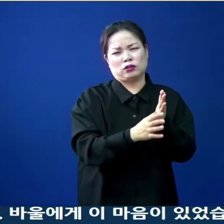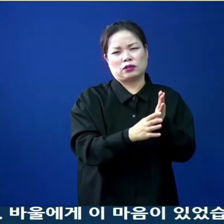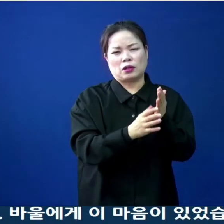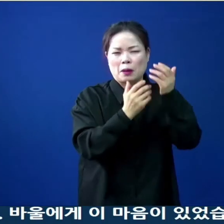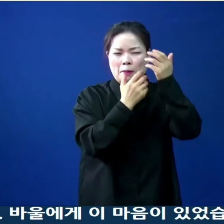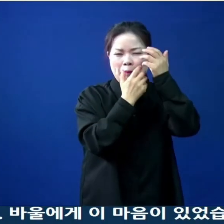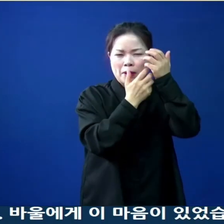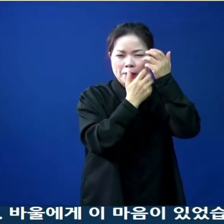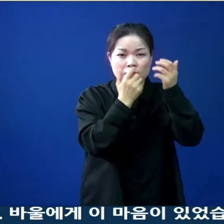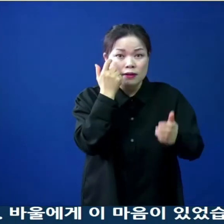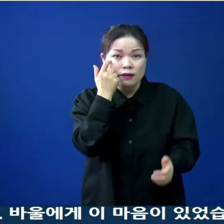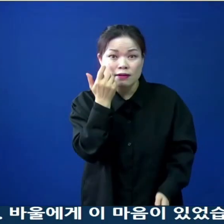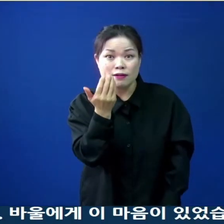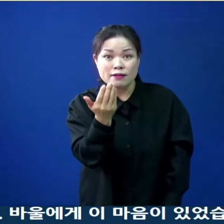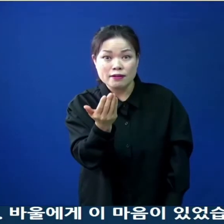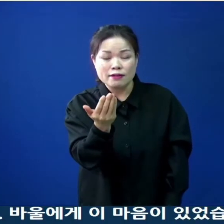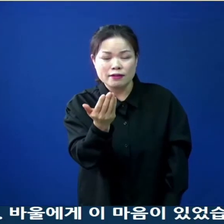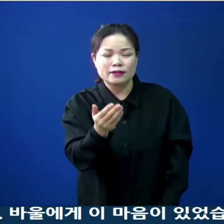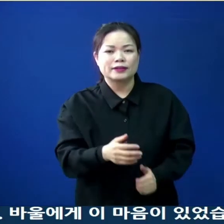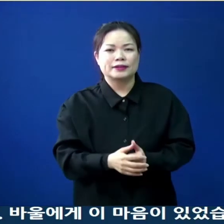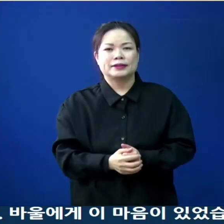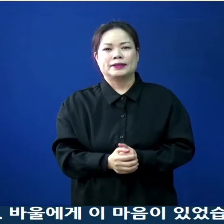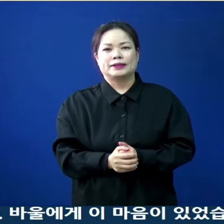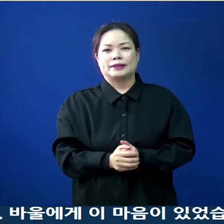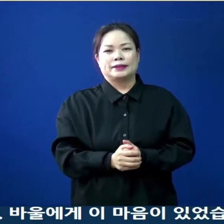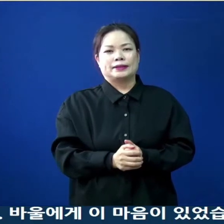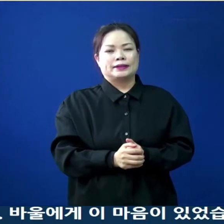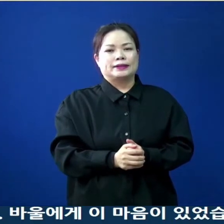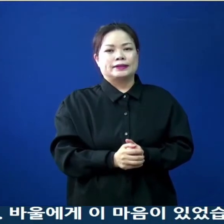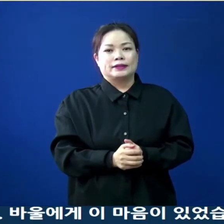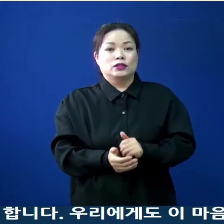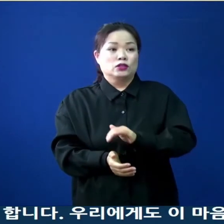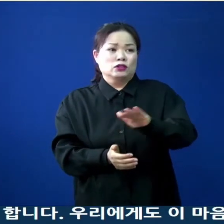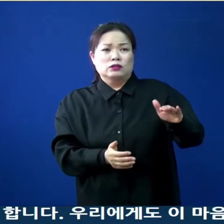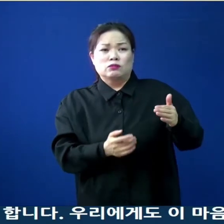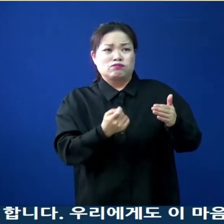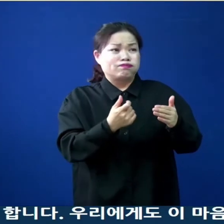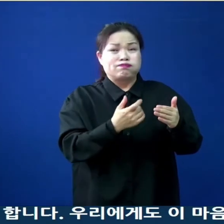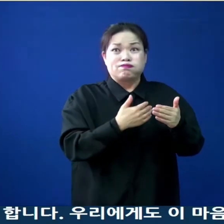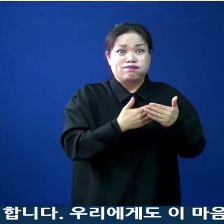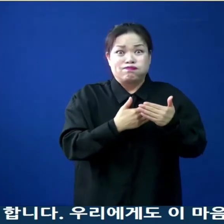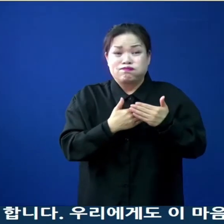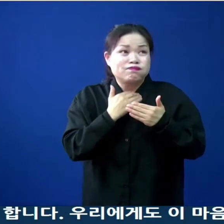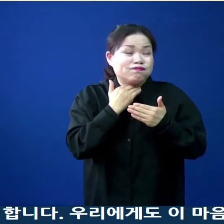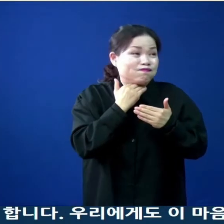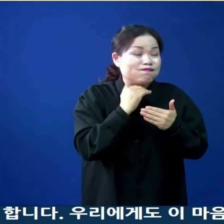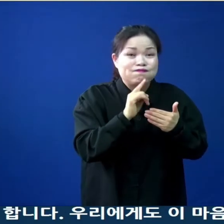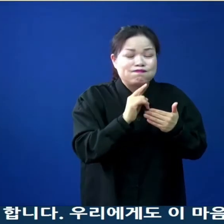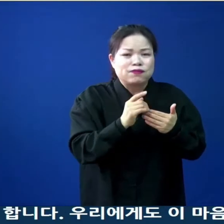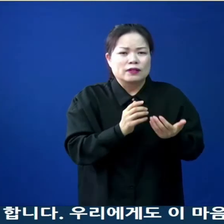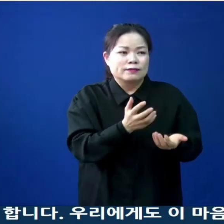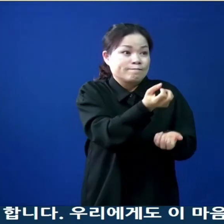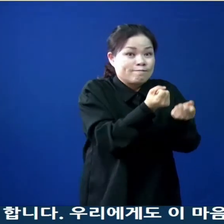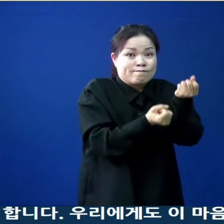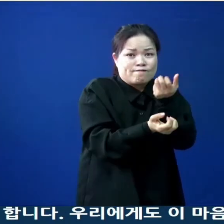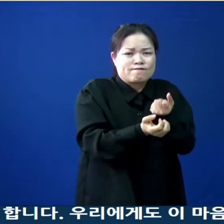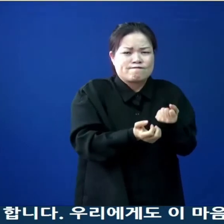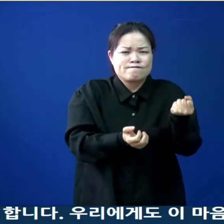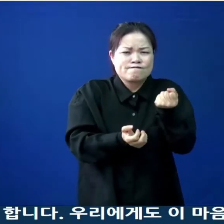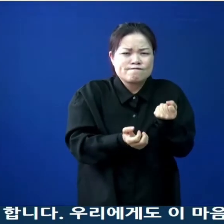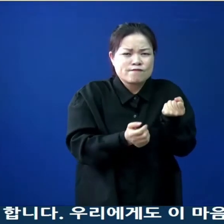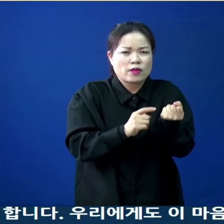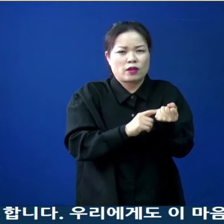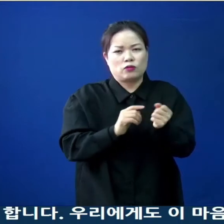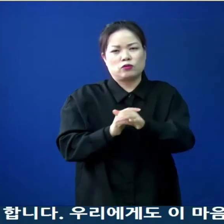것은 아닌가, 그런 마음이 들 때가 있습니다. 우리의 조바심은 더 가지기 위한 조바심,